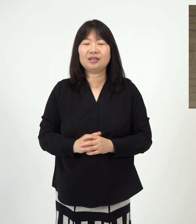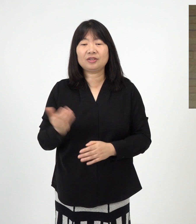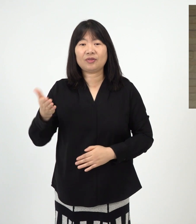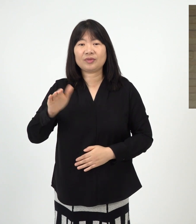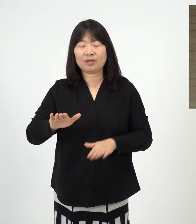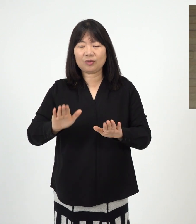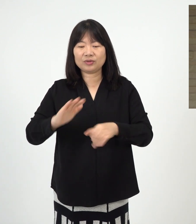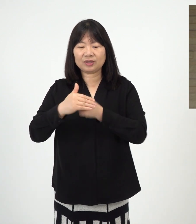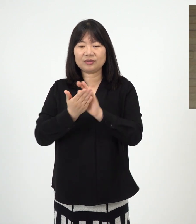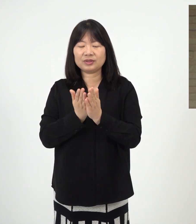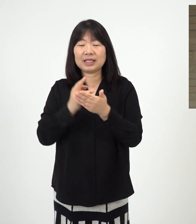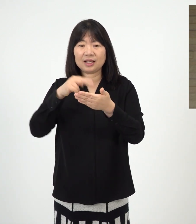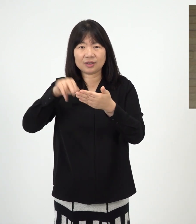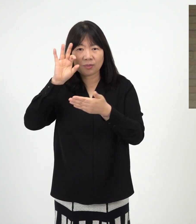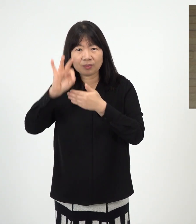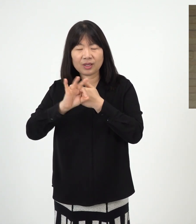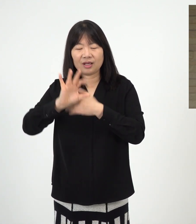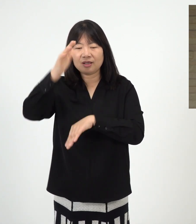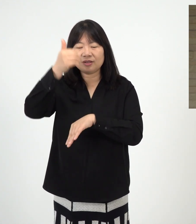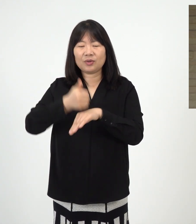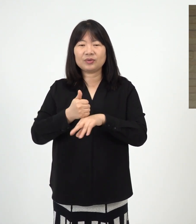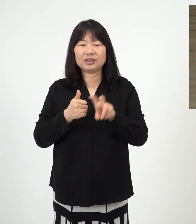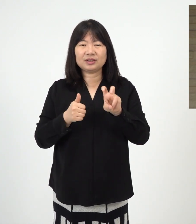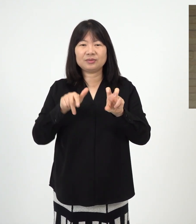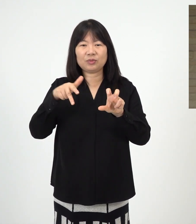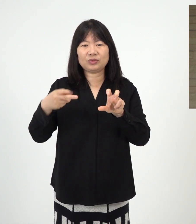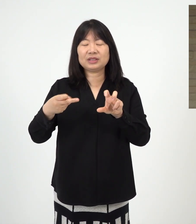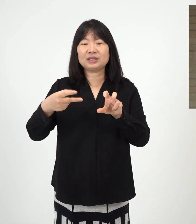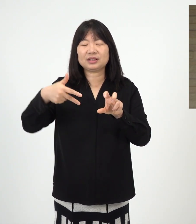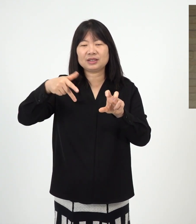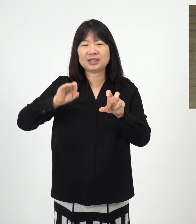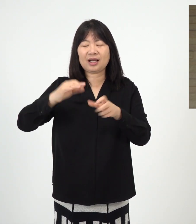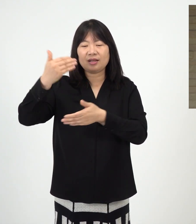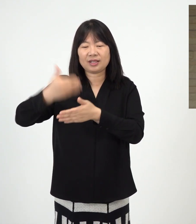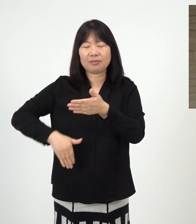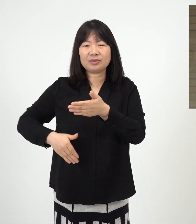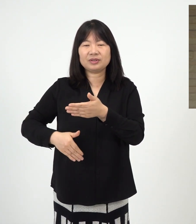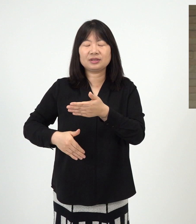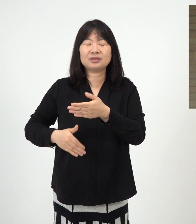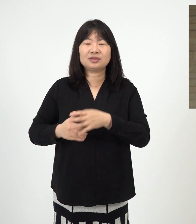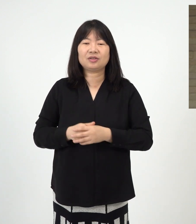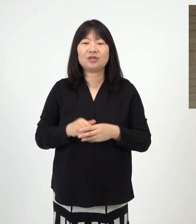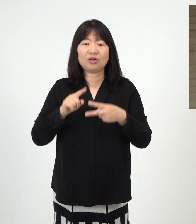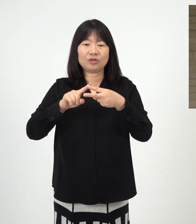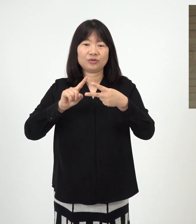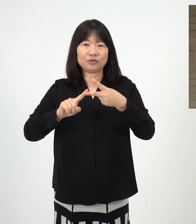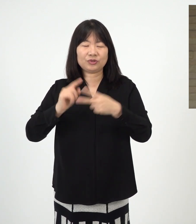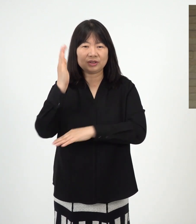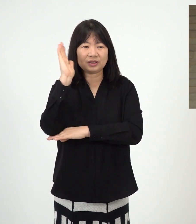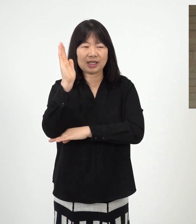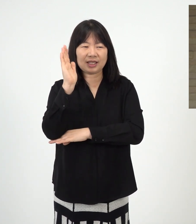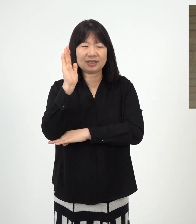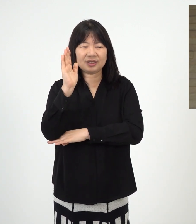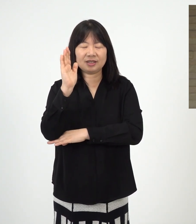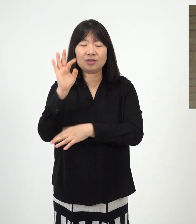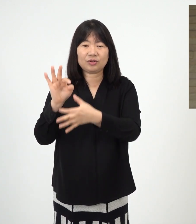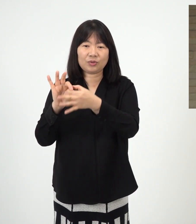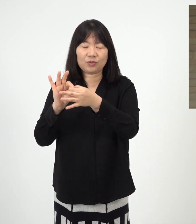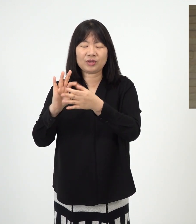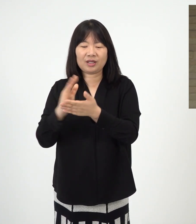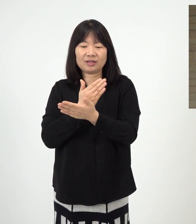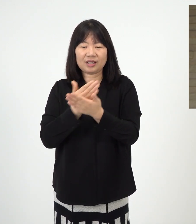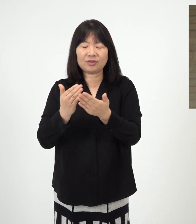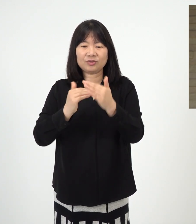그런데 오늘 본문은 결국 25장 나머지 앞부분 두 차례에 걸친 강의를 통해서 나눈